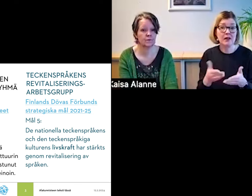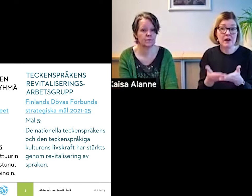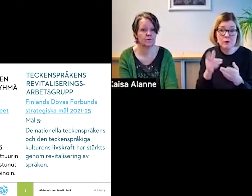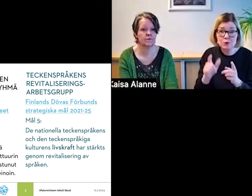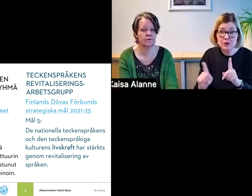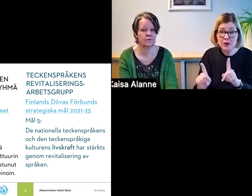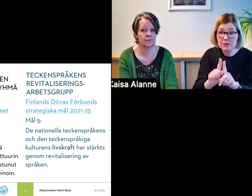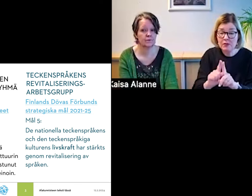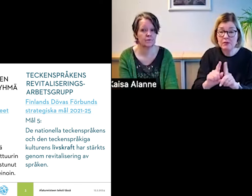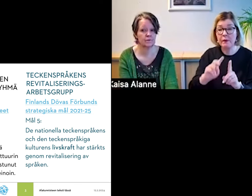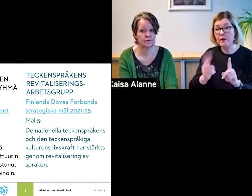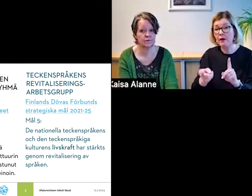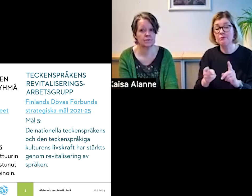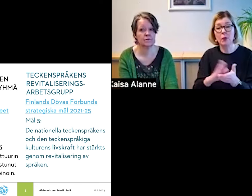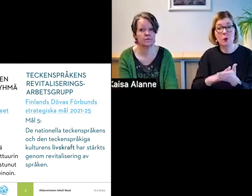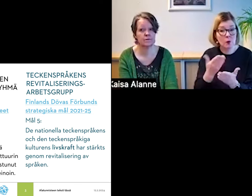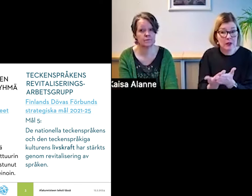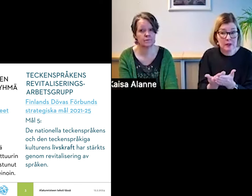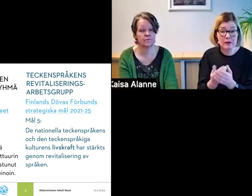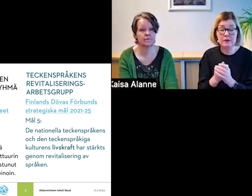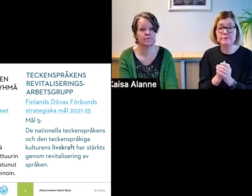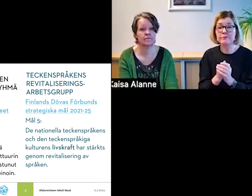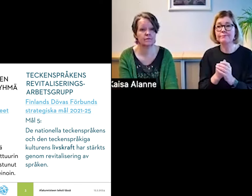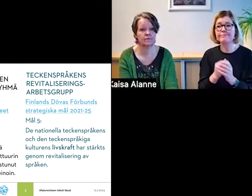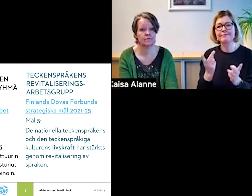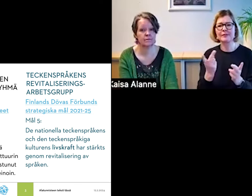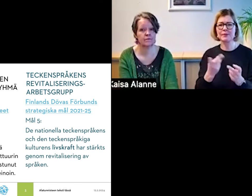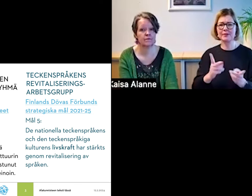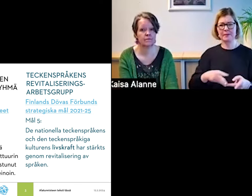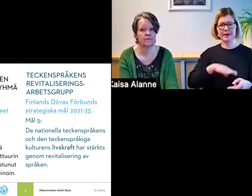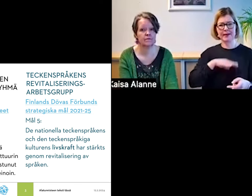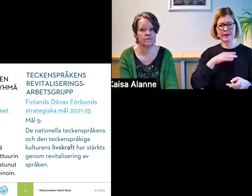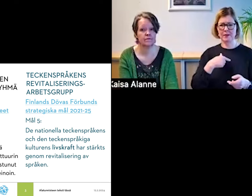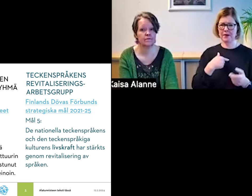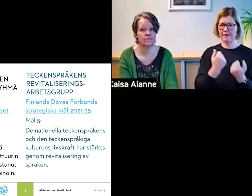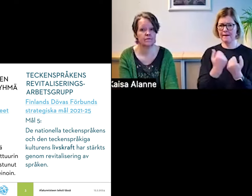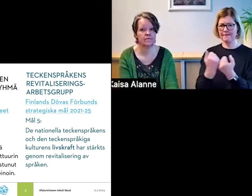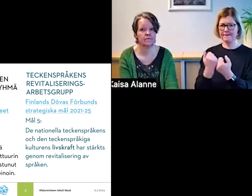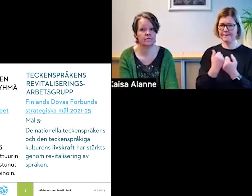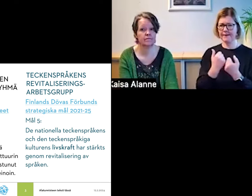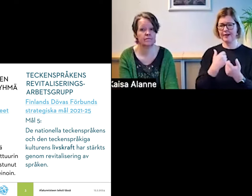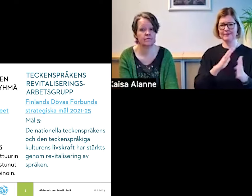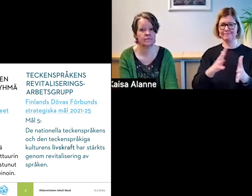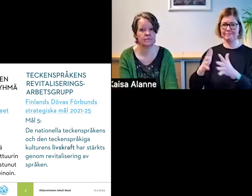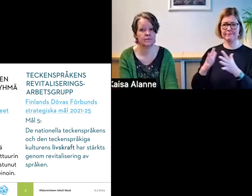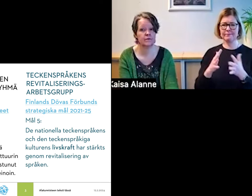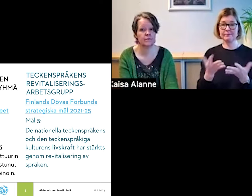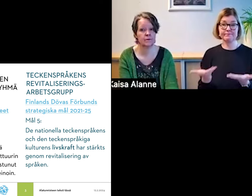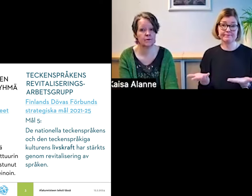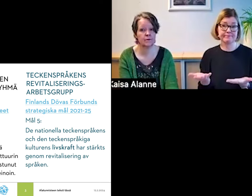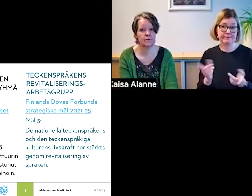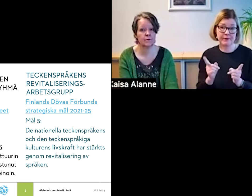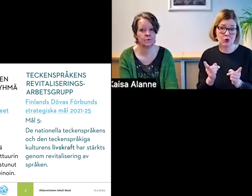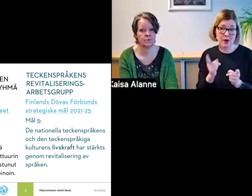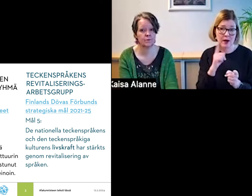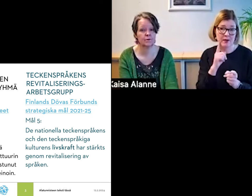lähikouluissaan. Siellä saattaa olla paikalla avustaja tai tulkki, mutta samanikäisiä